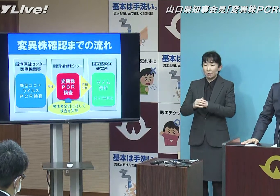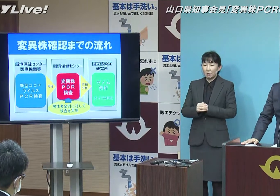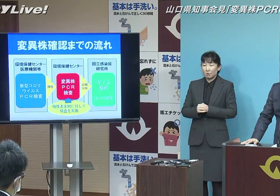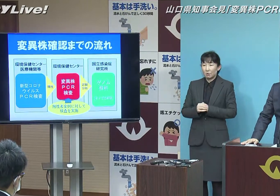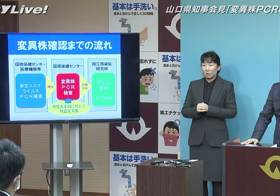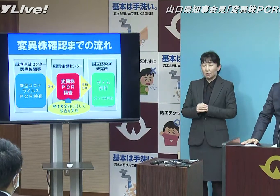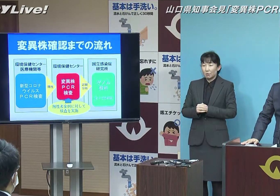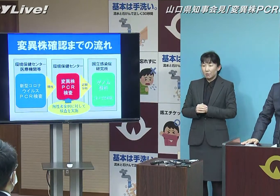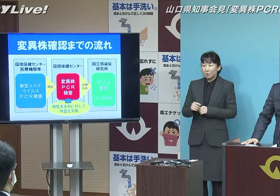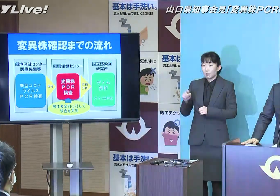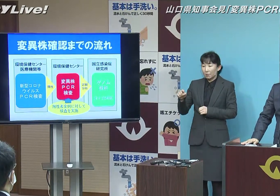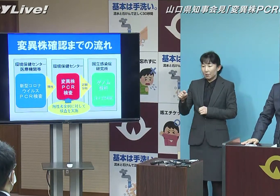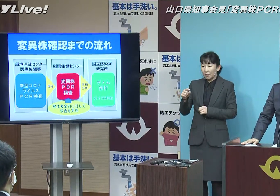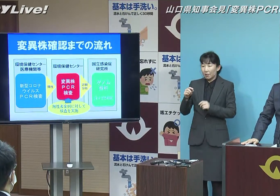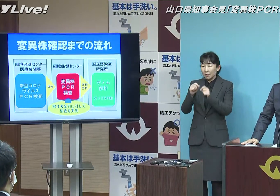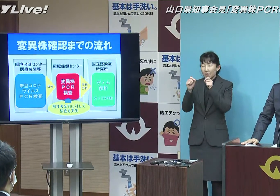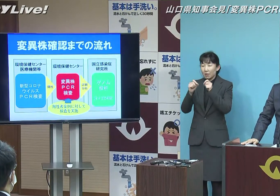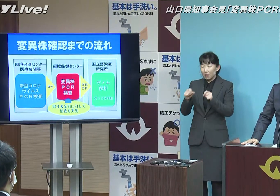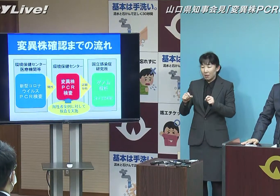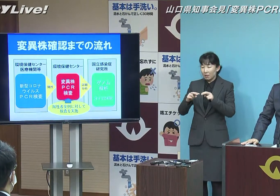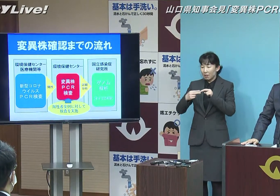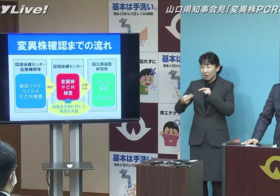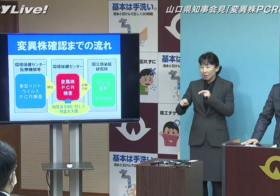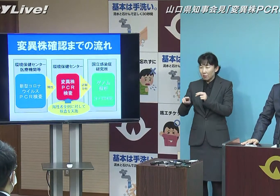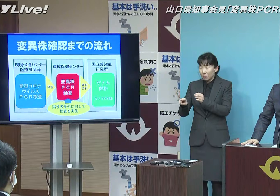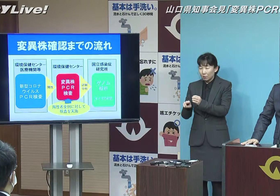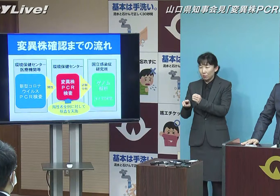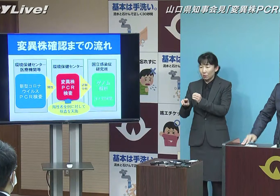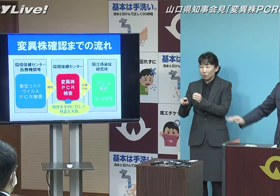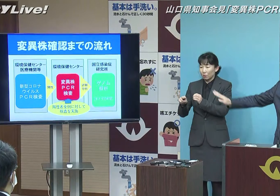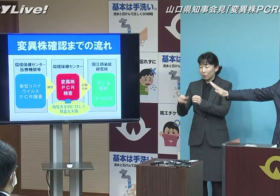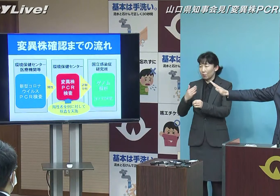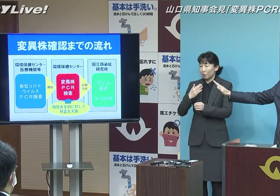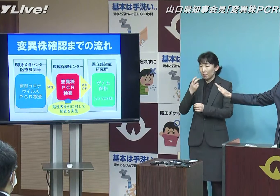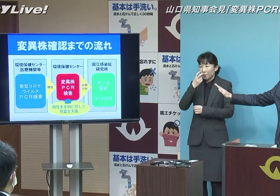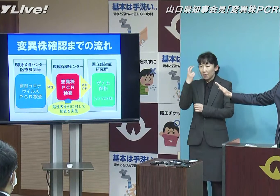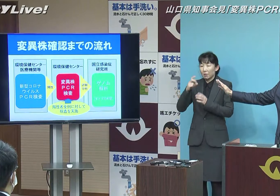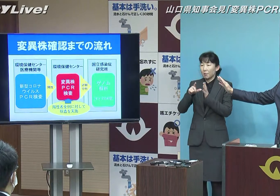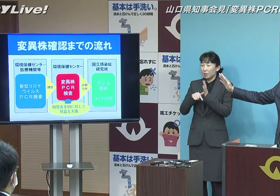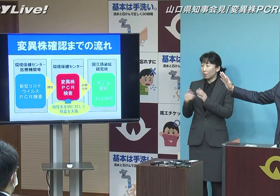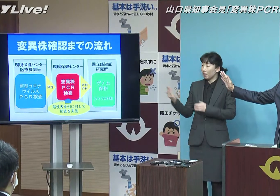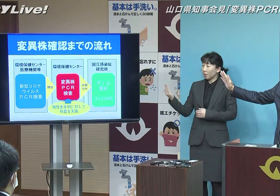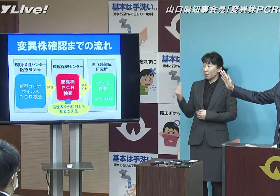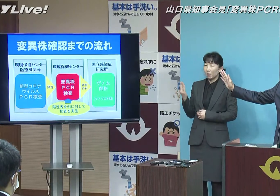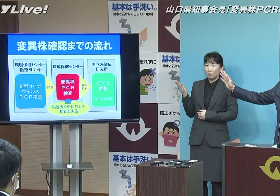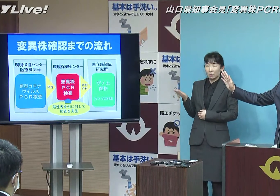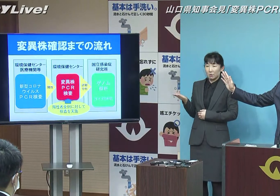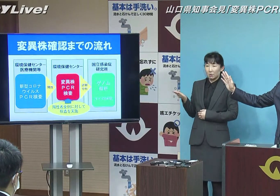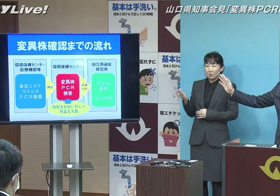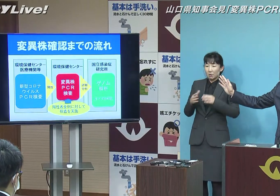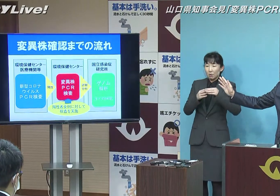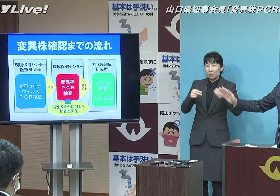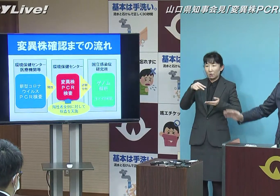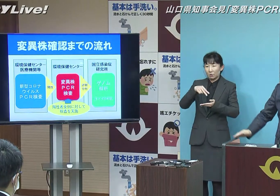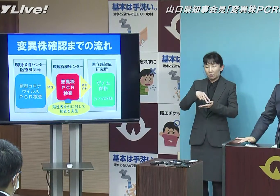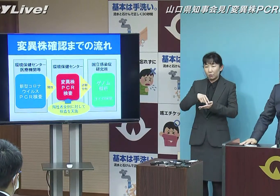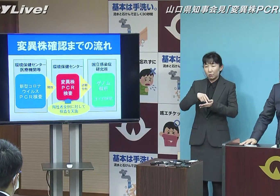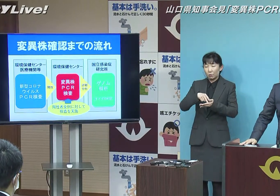で、検査によりまして変異株であることが確認された場合には、この右の方ですが国立感染症研究所